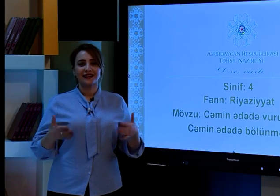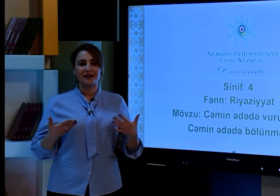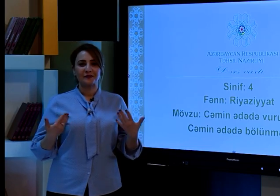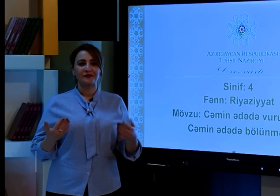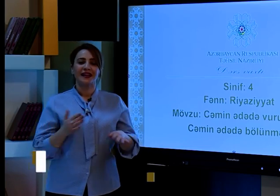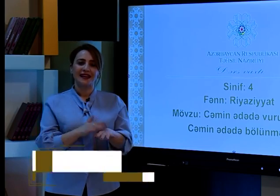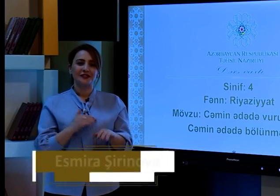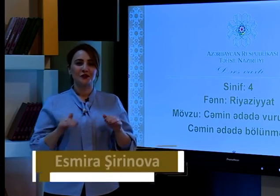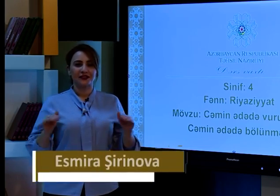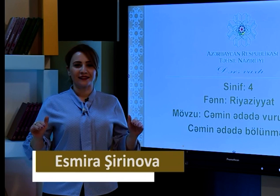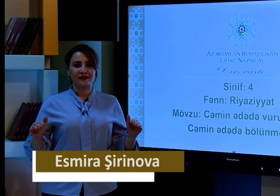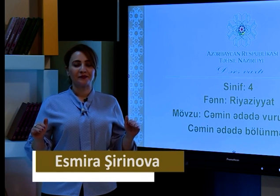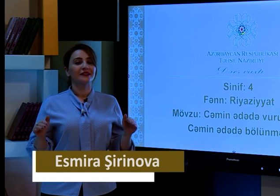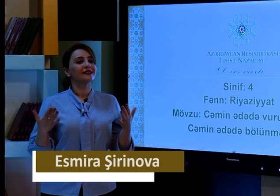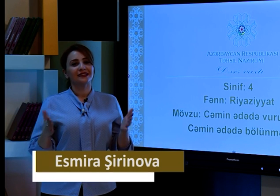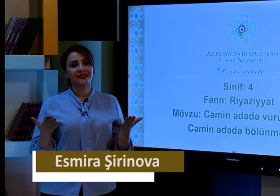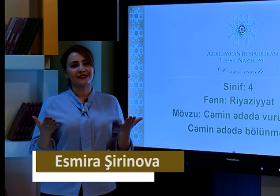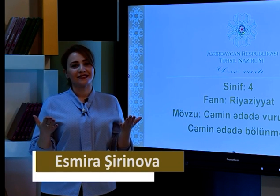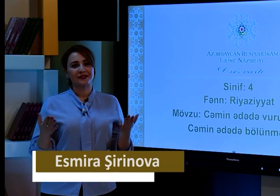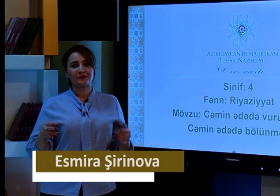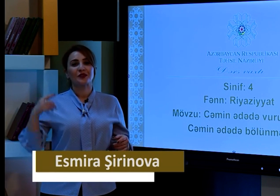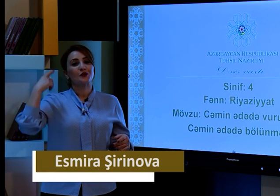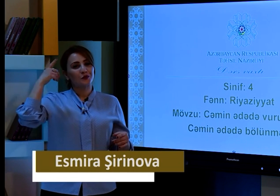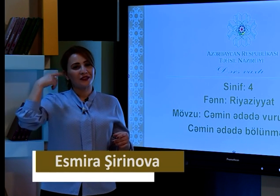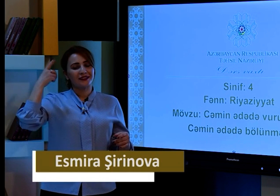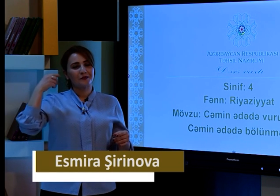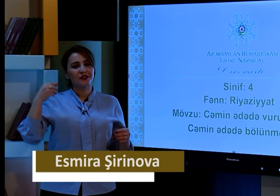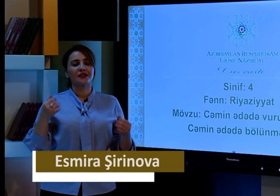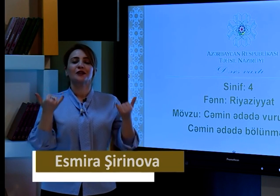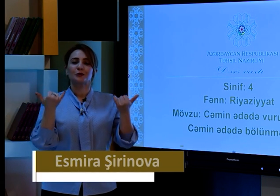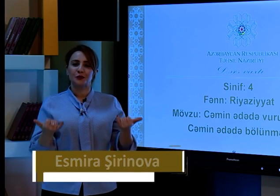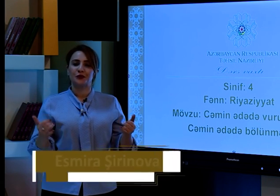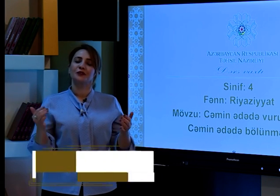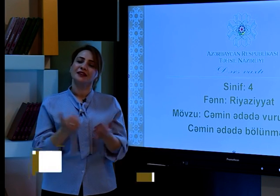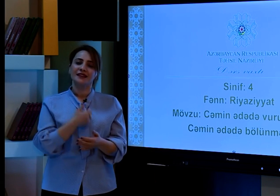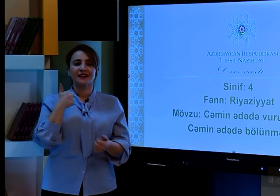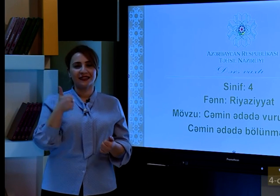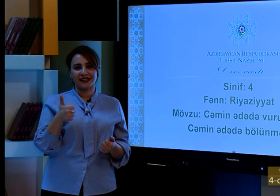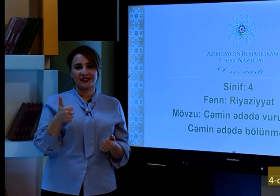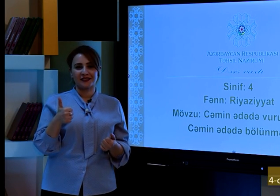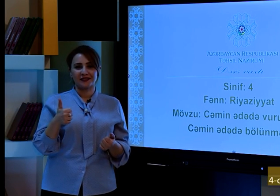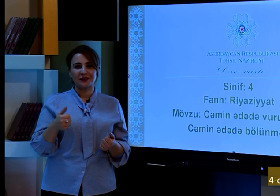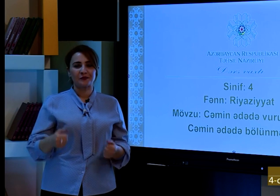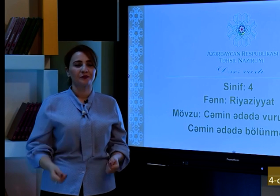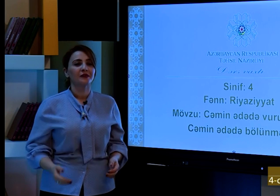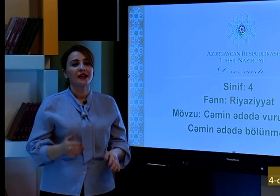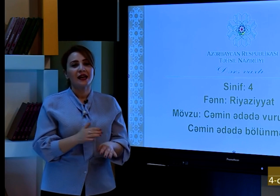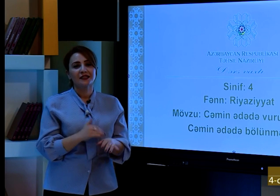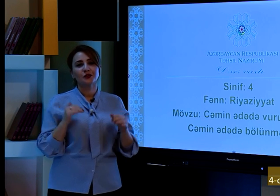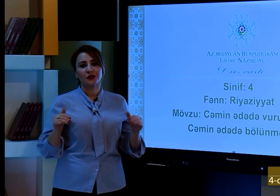Salam, əziz uşaqlar! Necəsiz? Ümid edirəm ki, bugün daha da yaxşısınız. Əziz